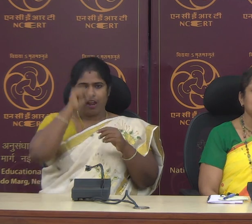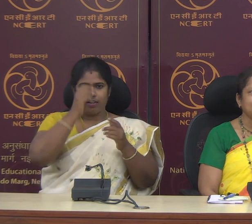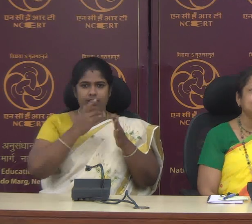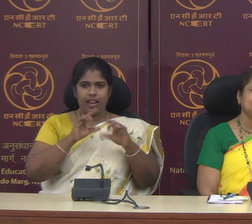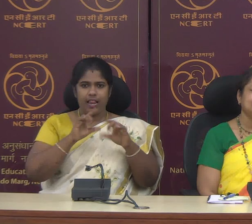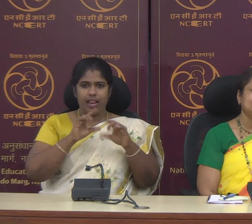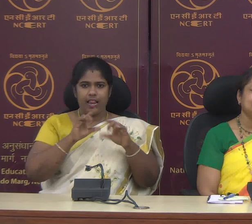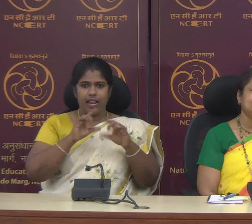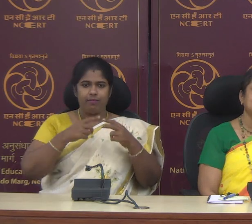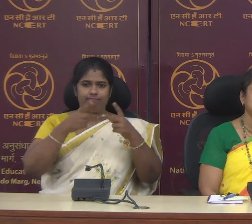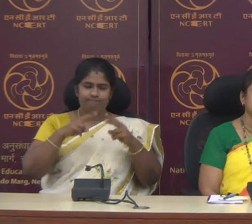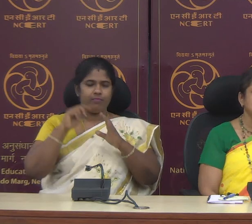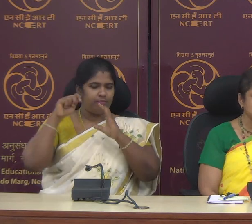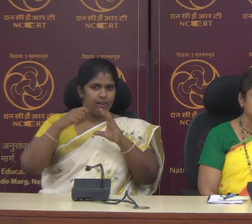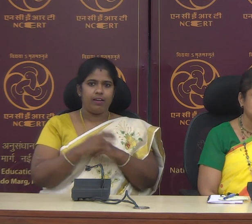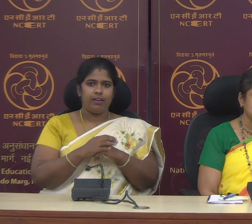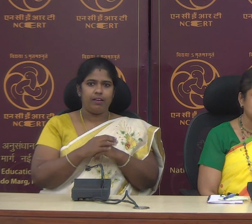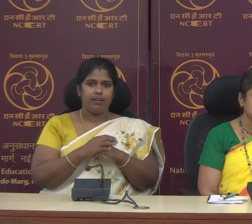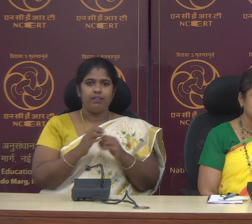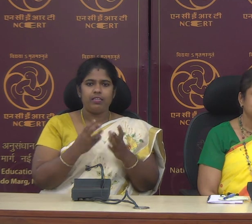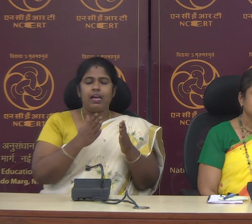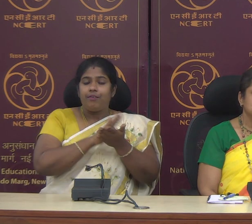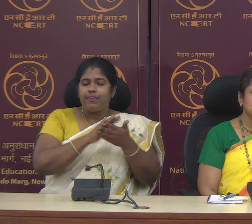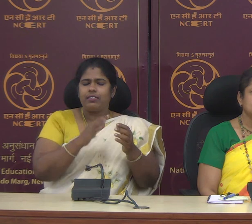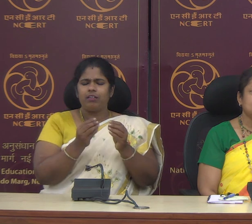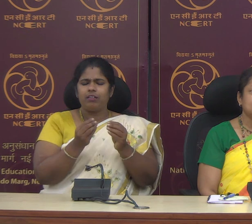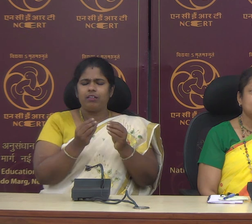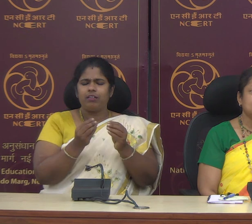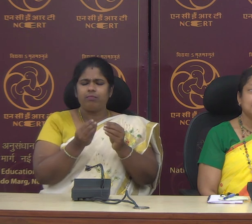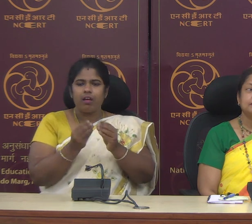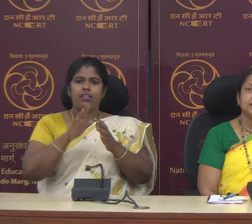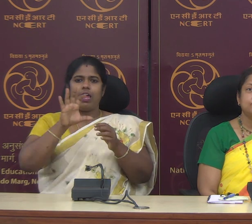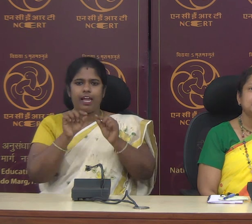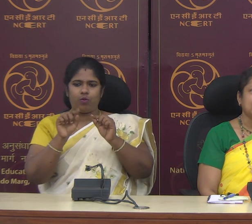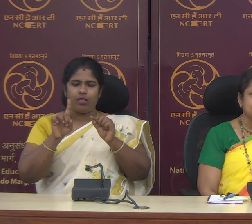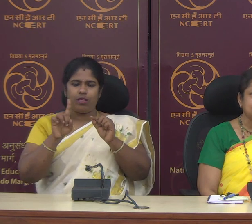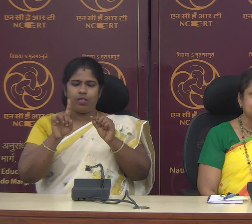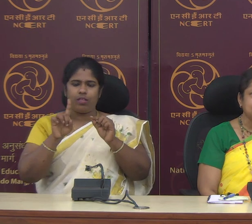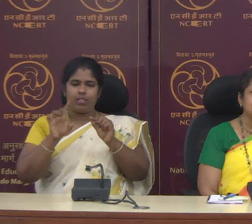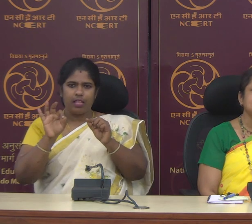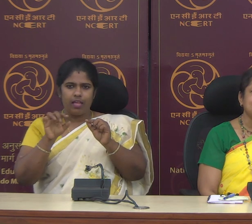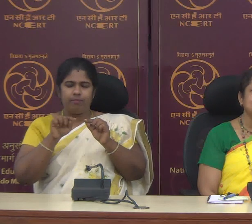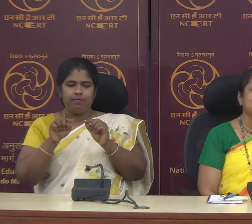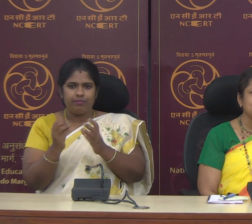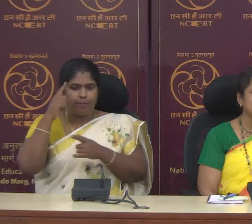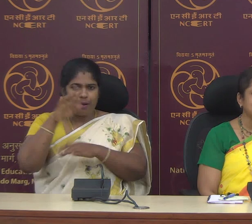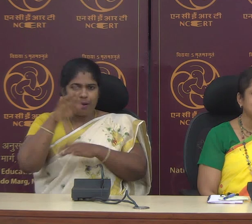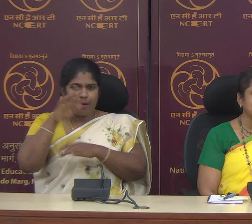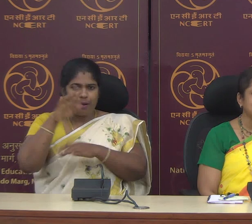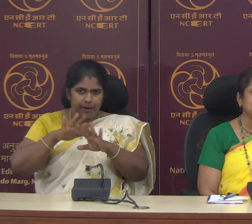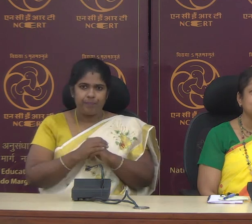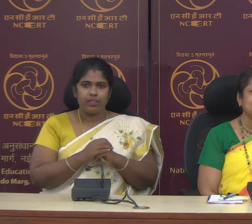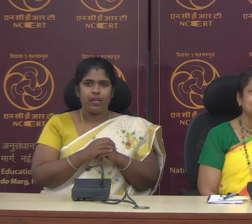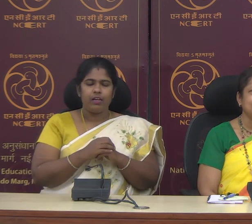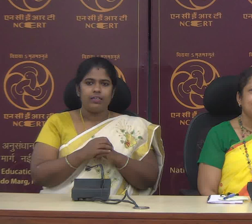कोशिश रहेगी कि 9-10 की रिकॉर्डिंग भी शुरू हो जाए। सो अगर हमने विद इन 9 क्लास 1-5